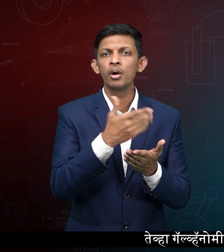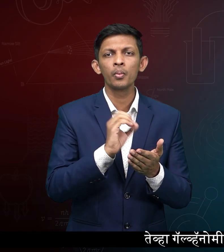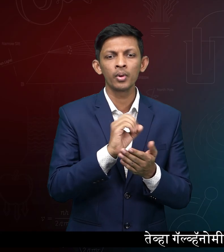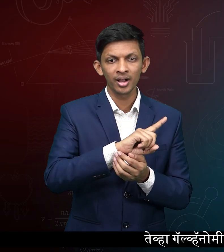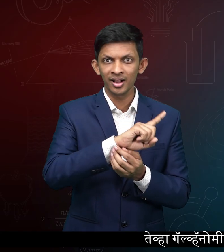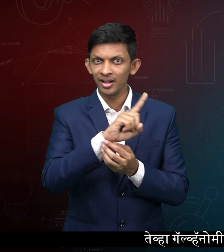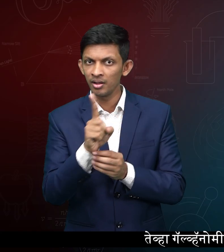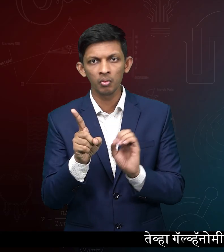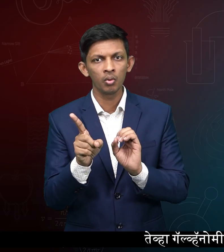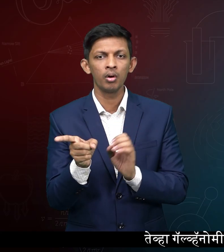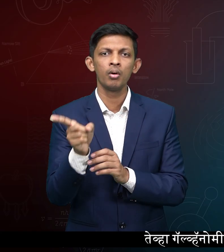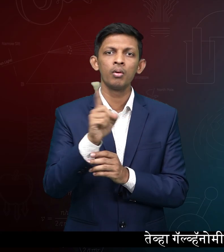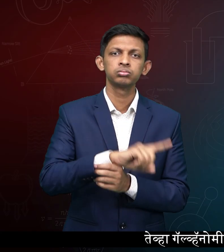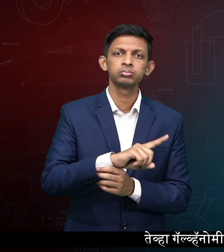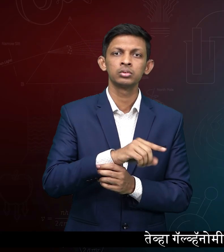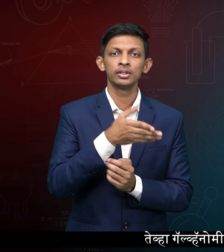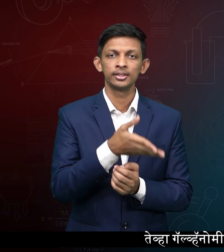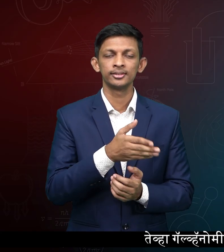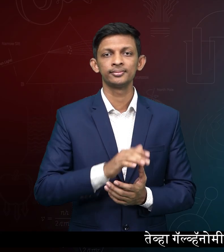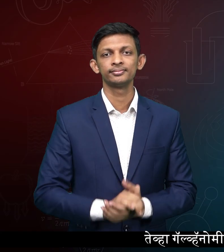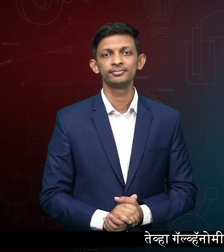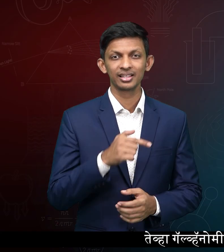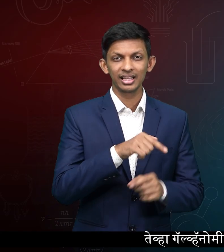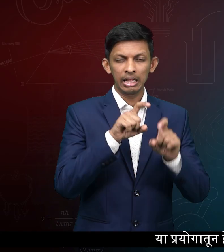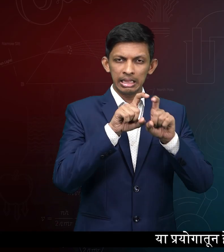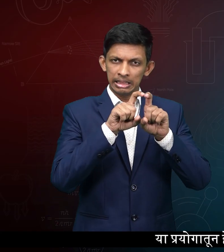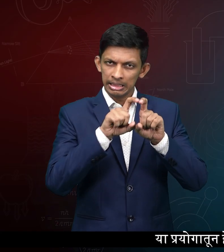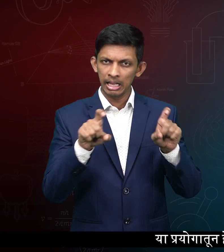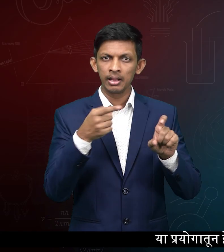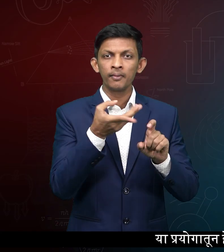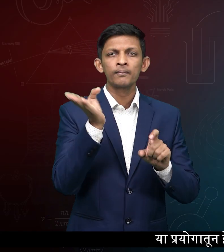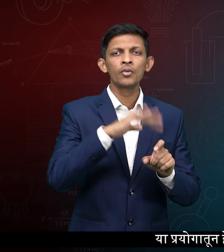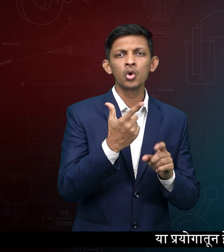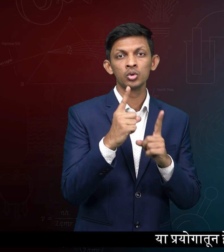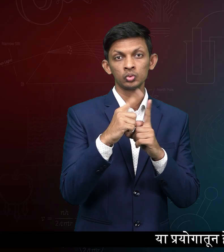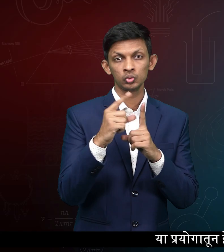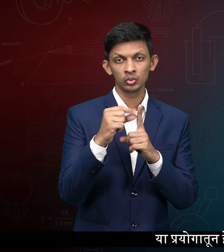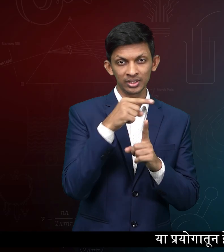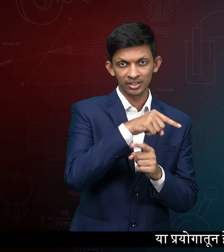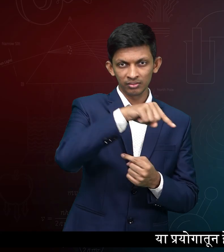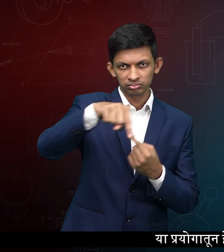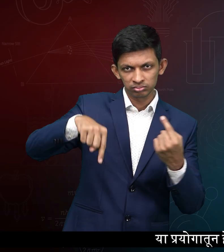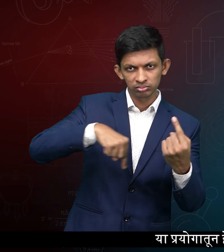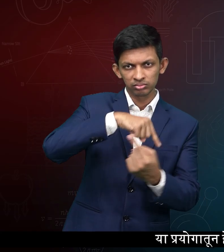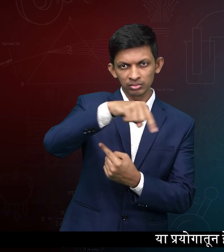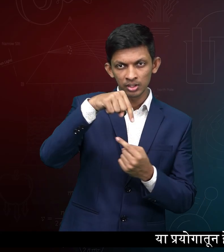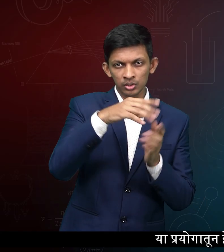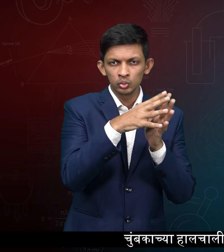तेव्हा गॅल्व्हॅनोमीटरमध्ये कोणतेही विचलन होत नाही. या प्रयोगातून हे स्पष्ट होते की कुंडलीच्या संदर्भात